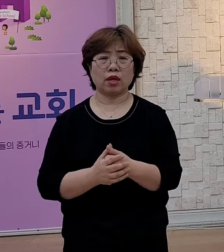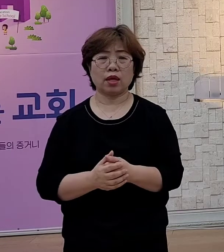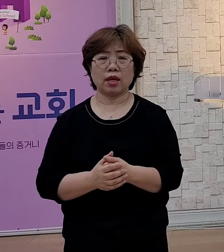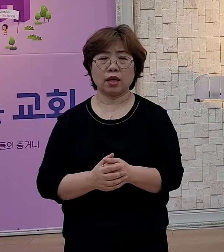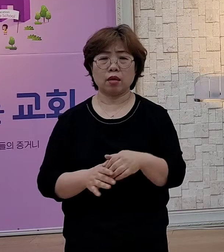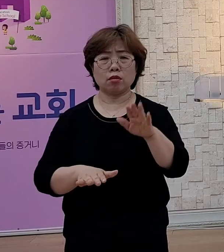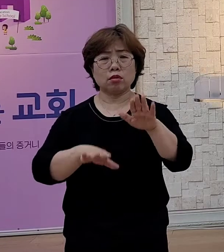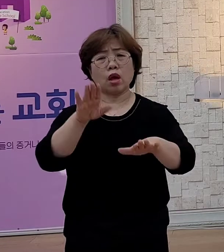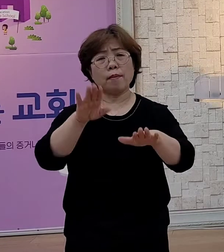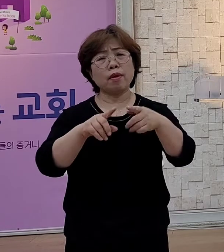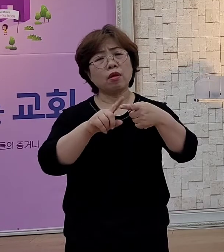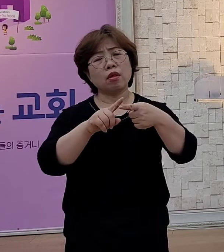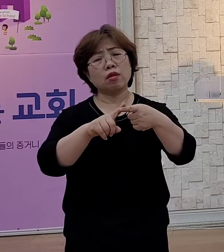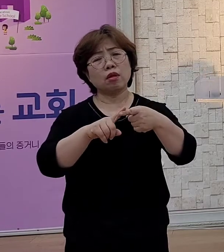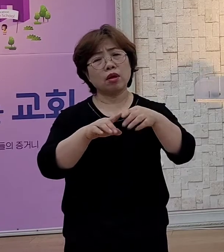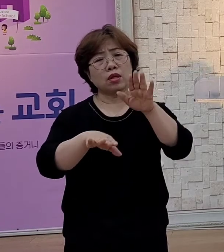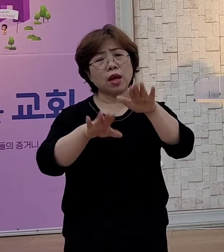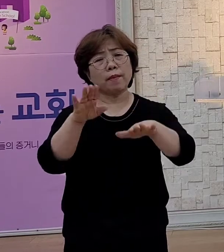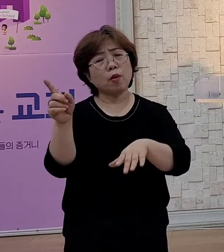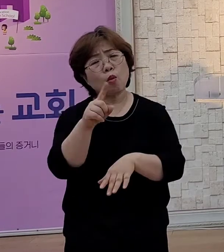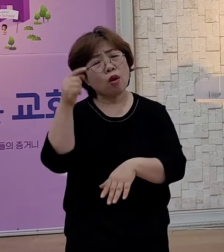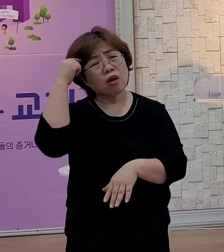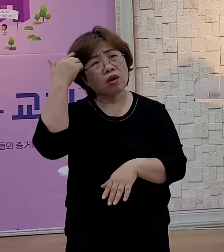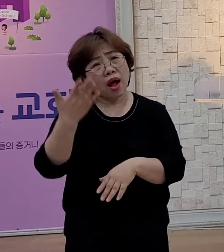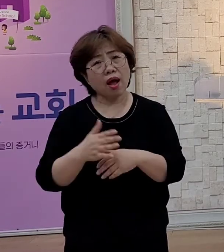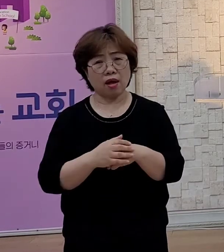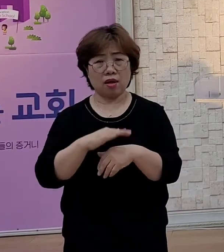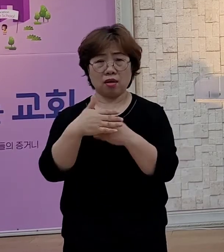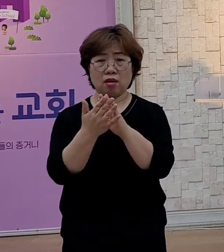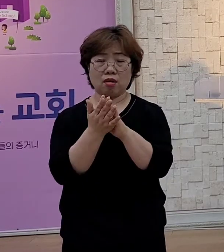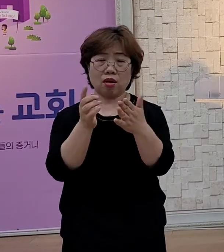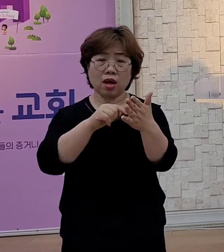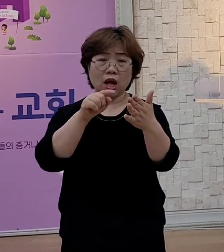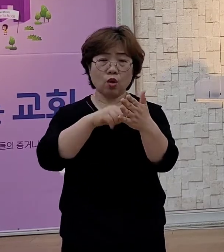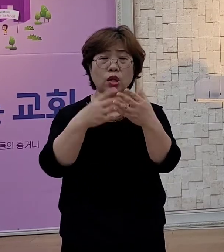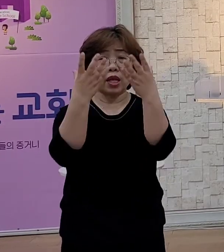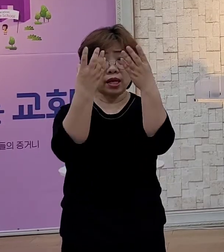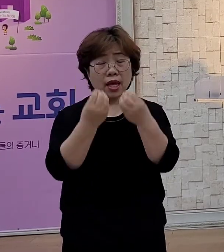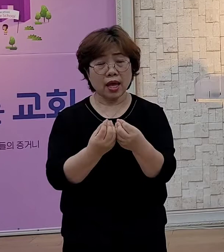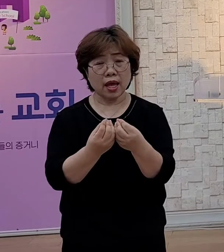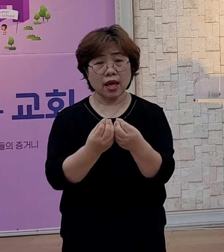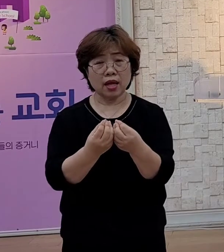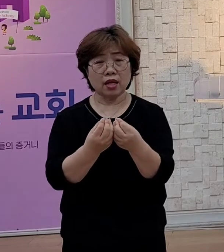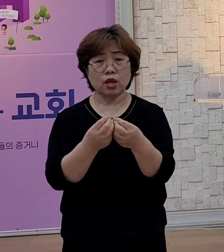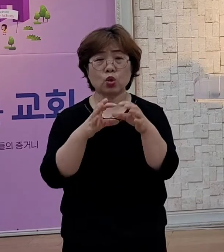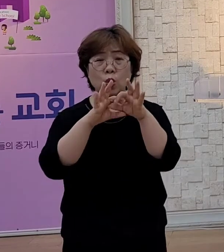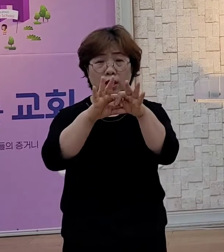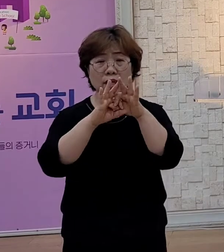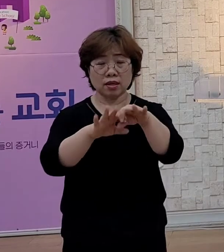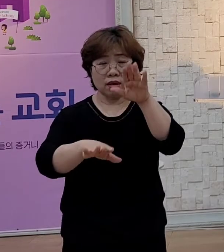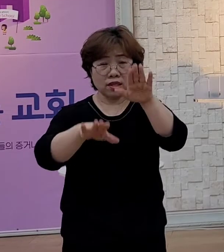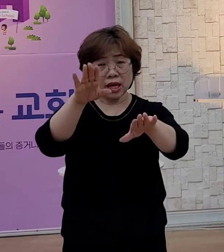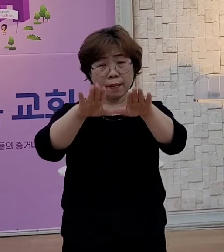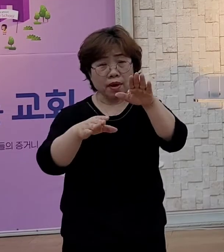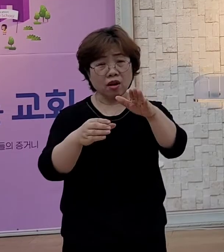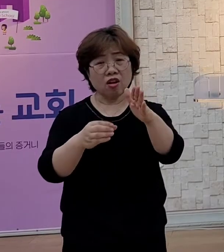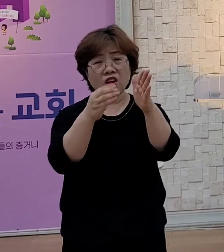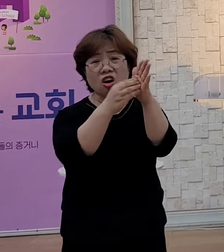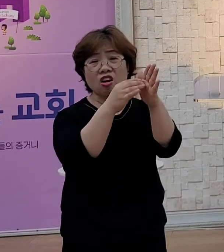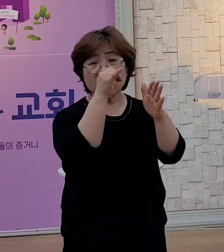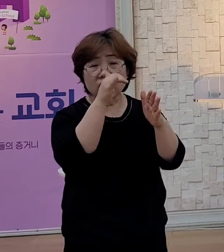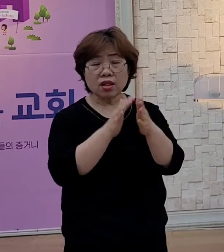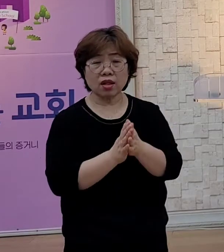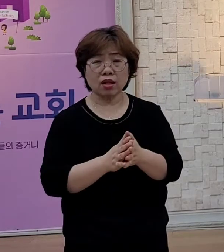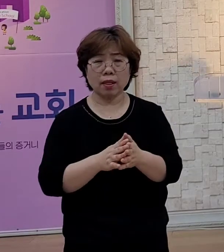차별이 뭔가? 성경이 말하는 실제 예를 들고 있습니다. 우리 안에 뭐 차별이 있다 없다 자꾸 그러는데 차별이 뭔지